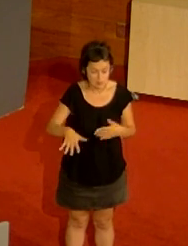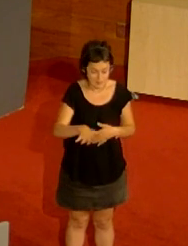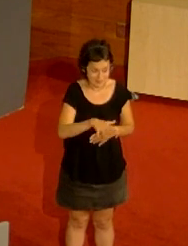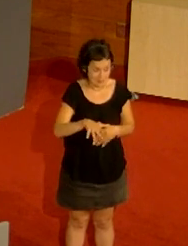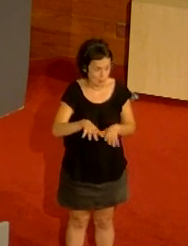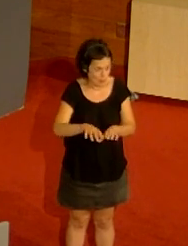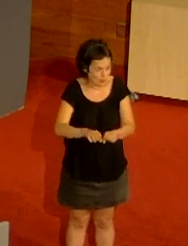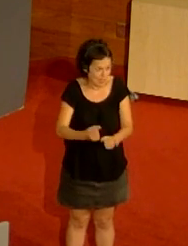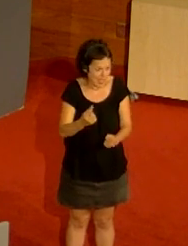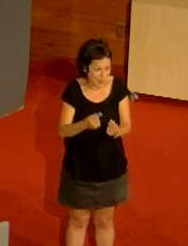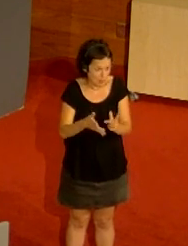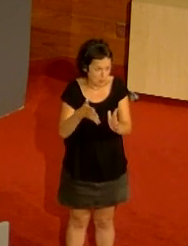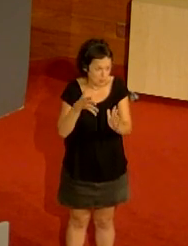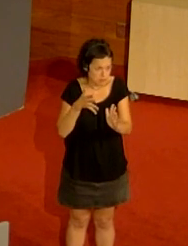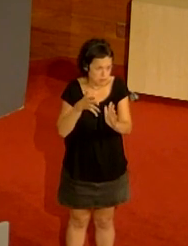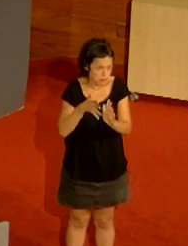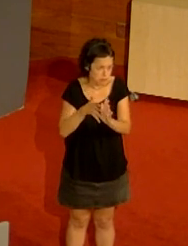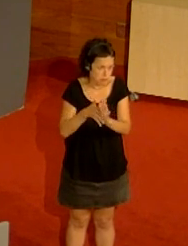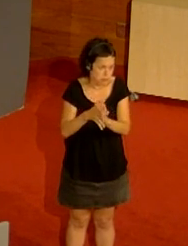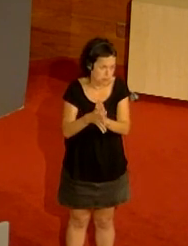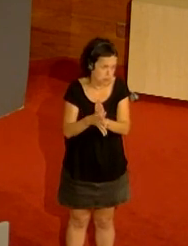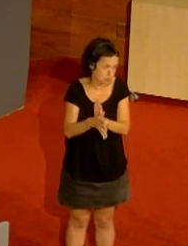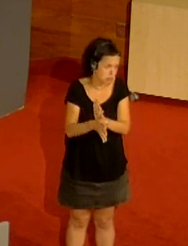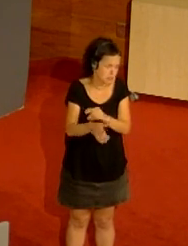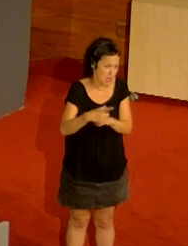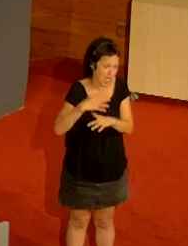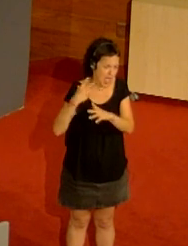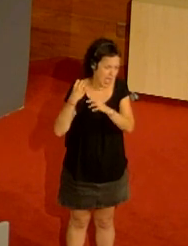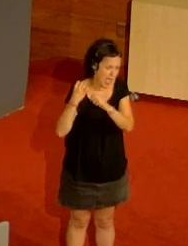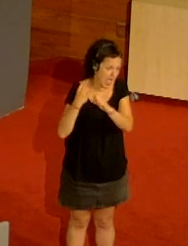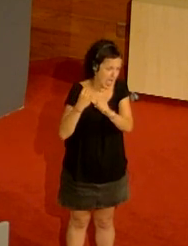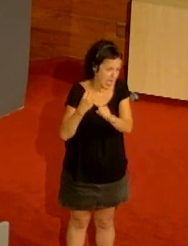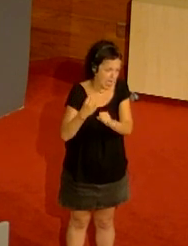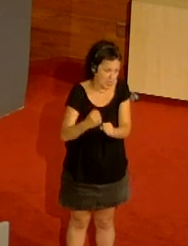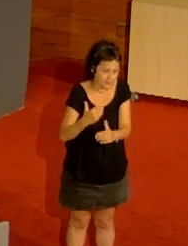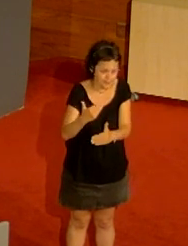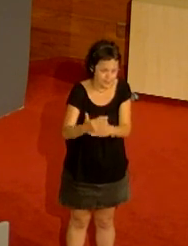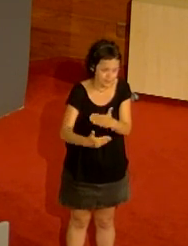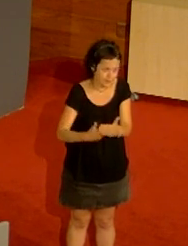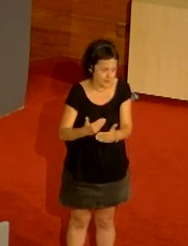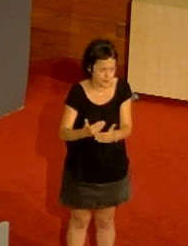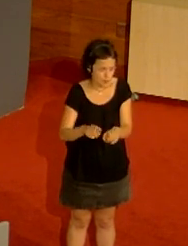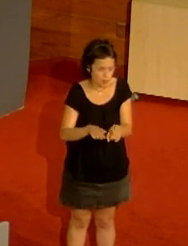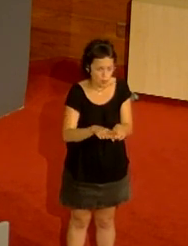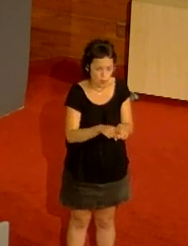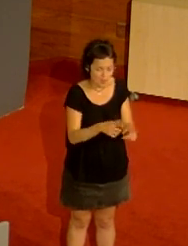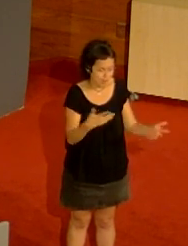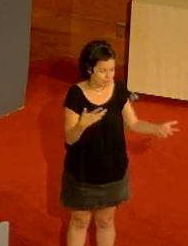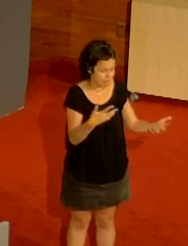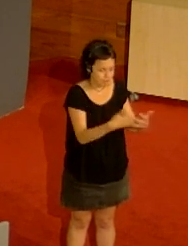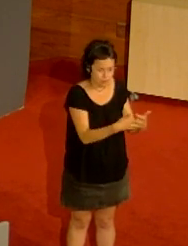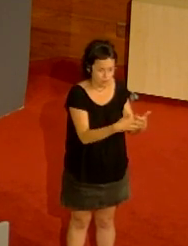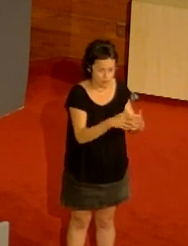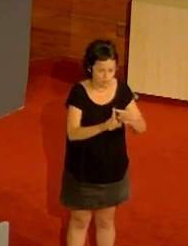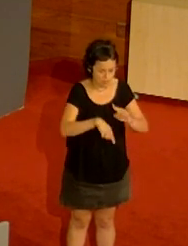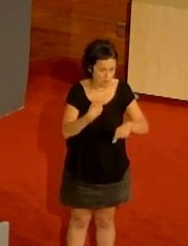son eternos. O sea, años y años y años y se quedan ahí como cicatrices de las guerras, ¿no? Y eso es un problema,